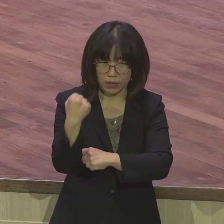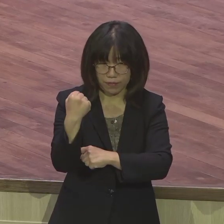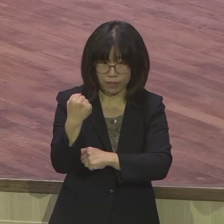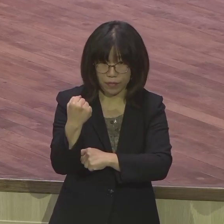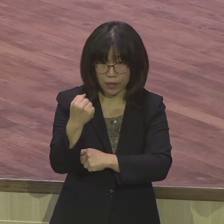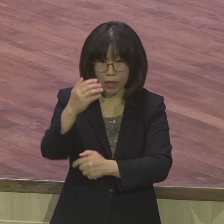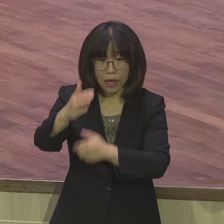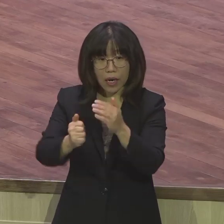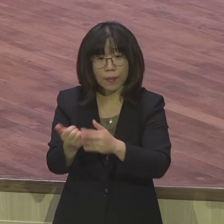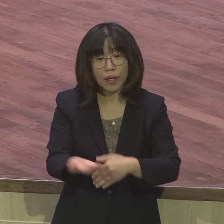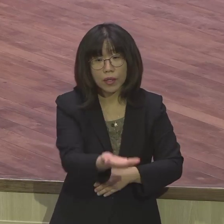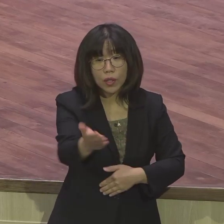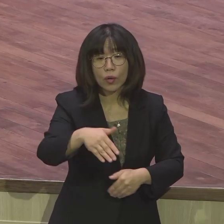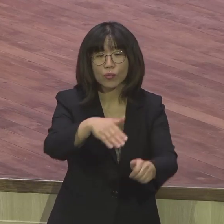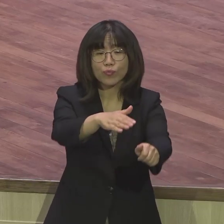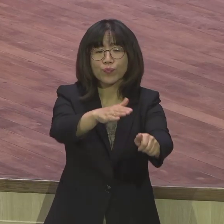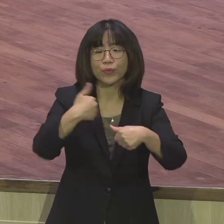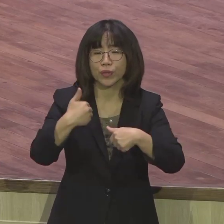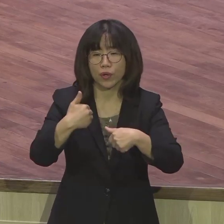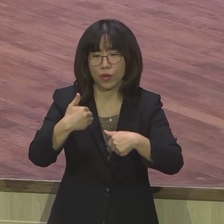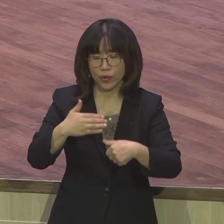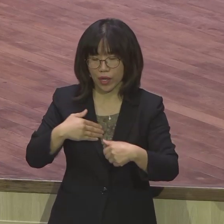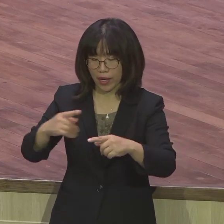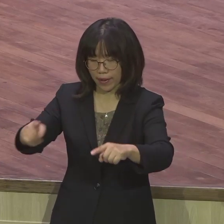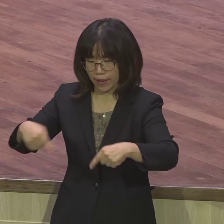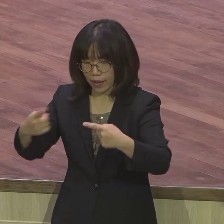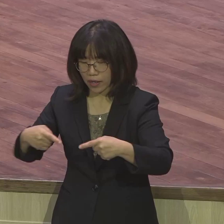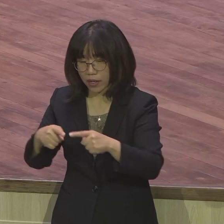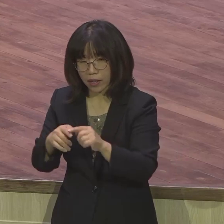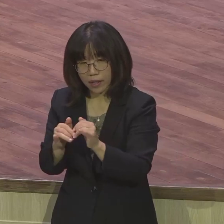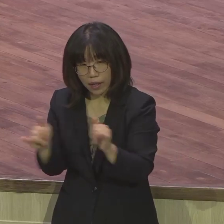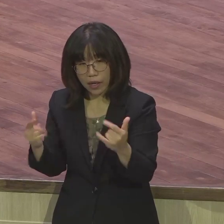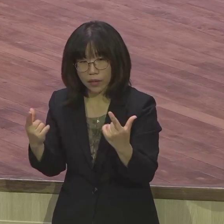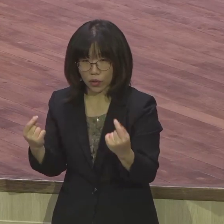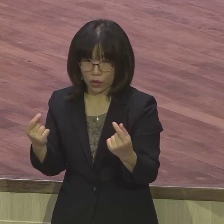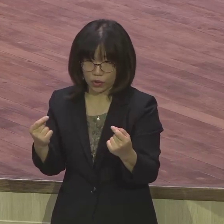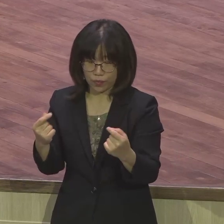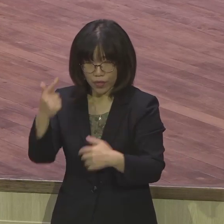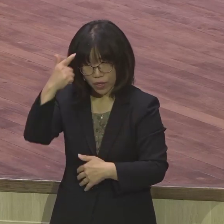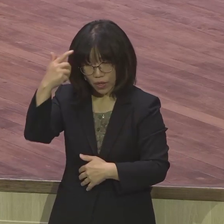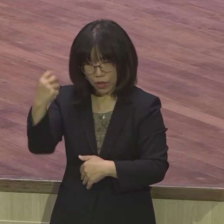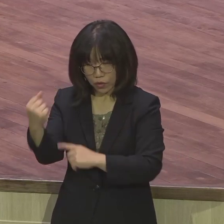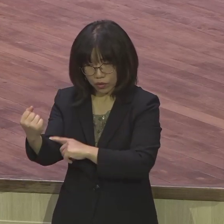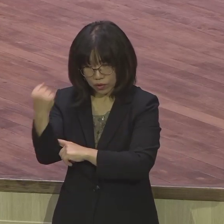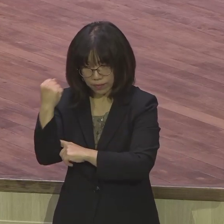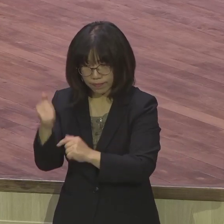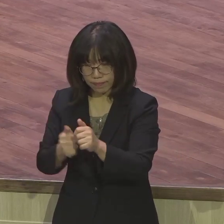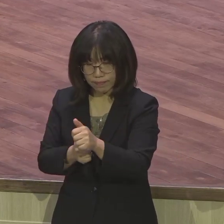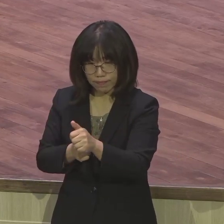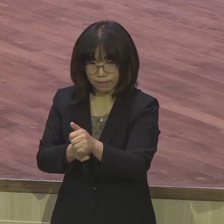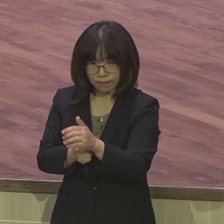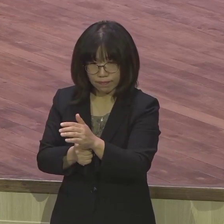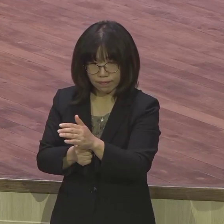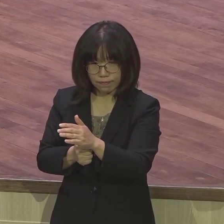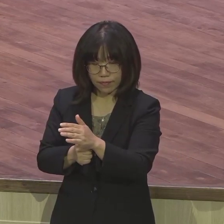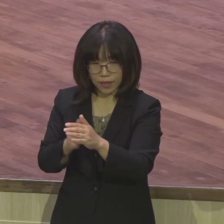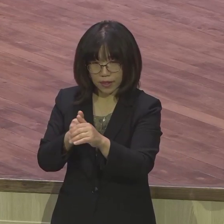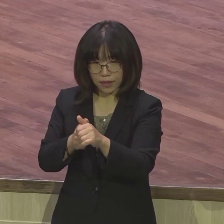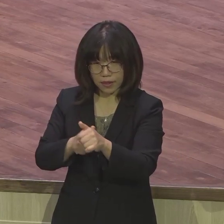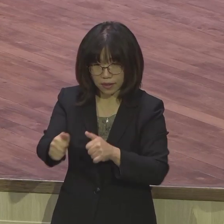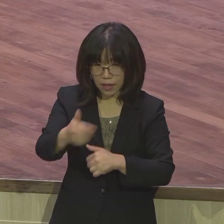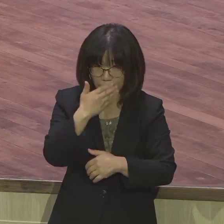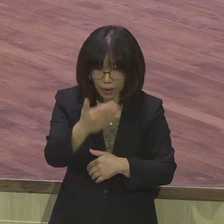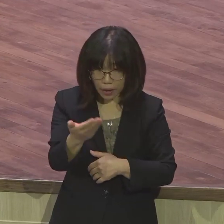전도자로 부르셨습니다. 엘리야처럼 우리는 영적 싸움에 승리하고 있고 사역도 잘하고 있습니다. 그런데요, 이